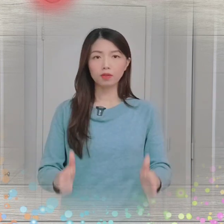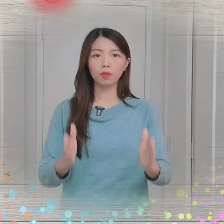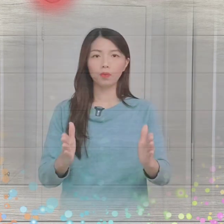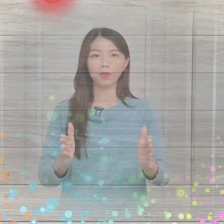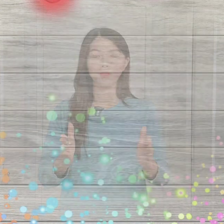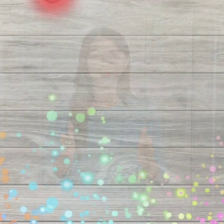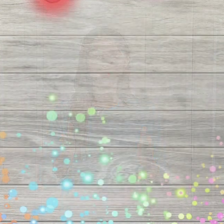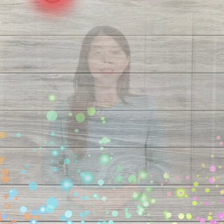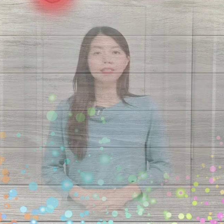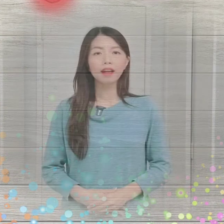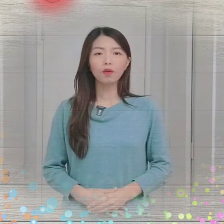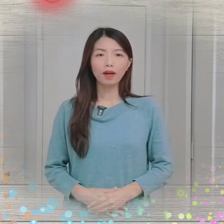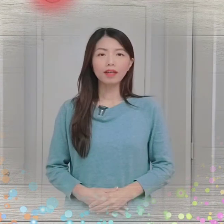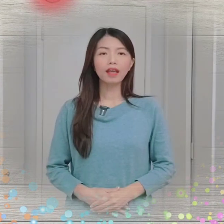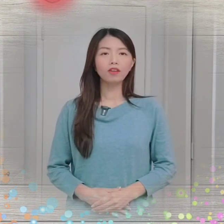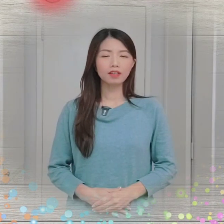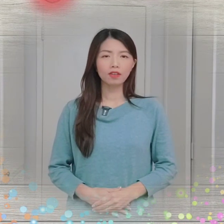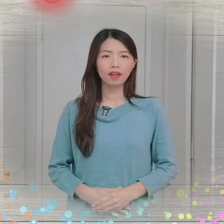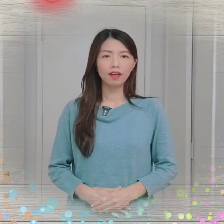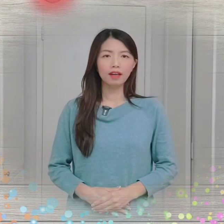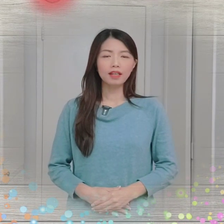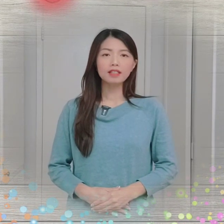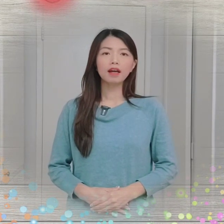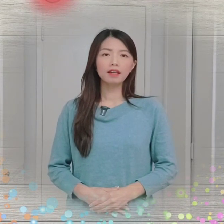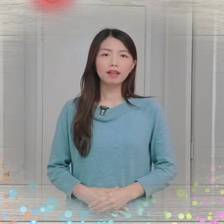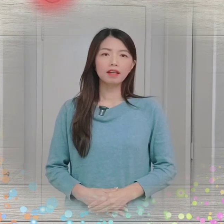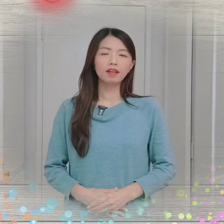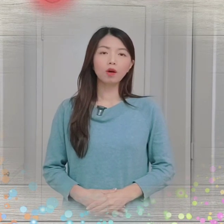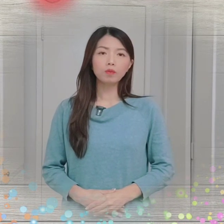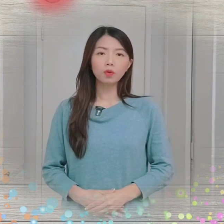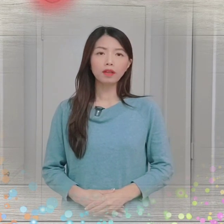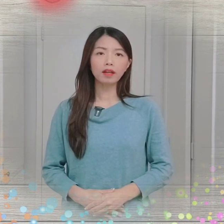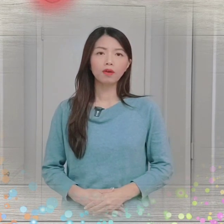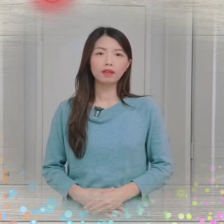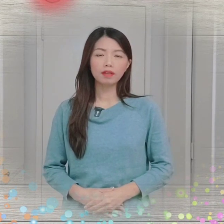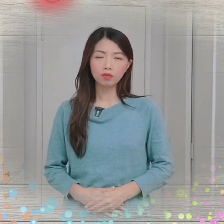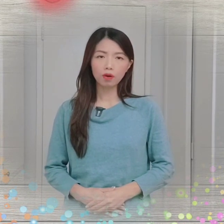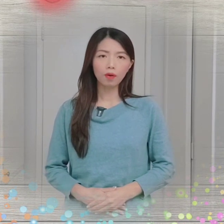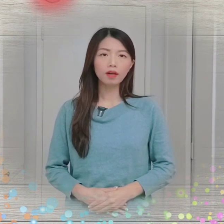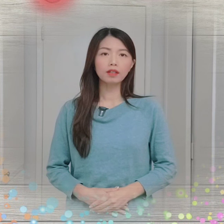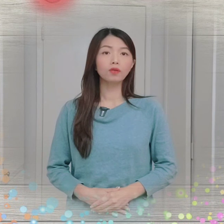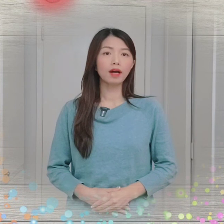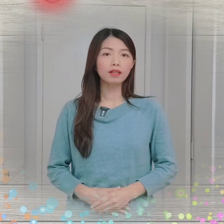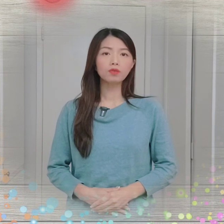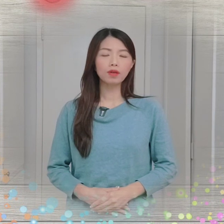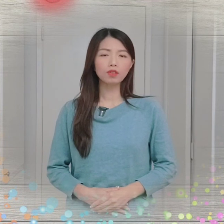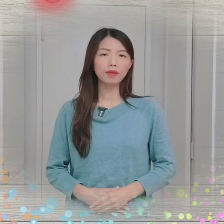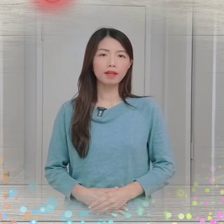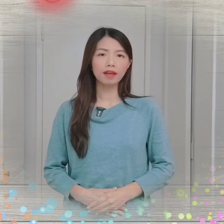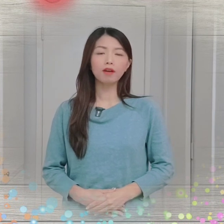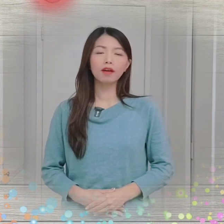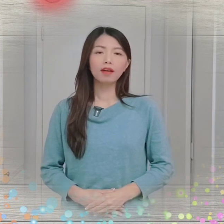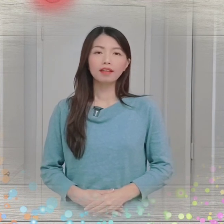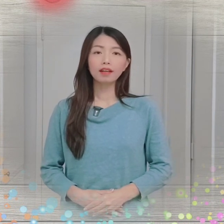이렇게 계속 이스라엘 왕이 태어나셨네 이스라엘은 겸손하다 라고 한 뜻의 수어와 그리고 나라 수어